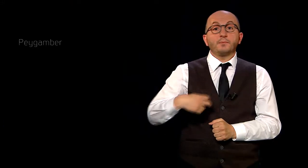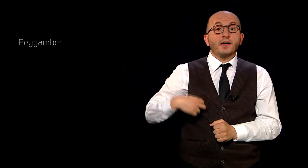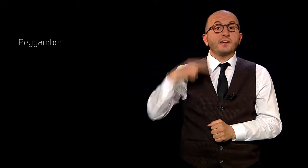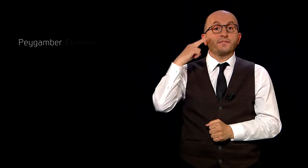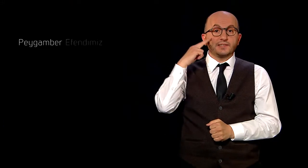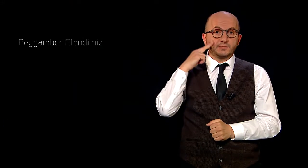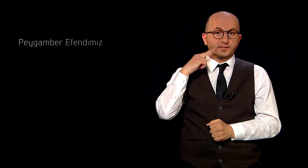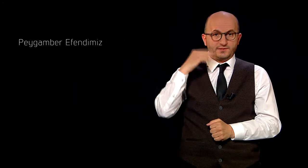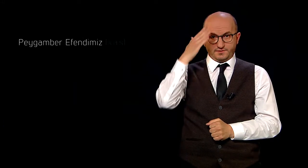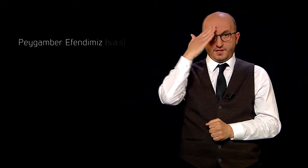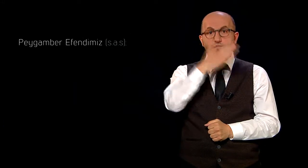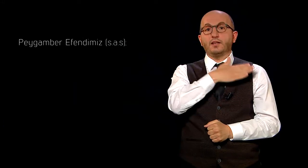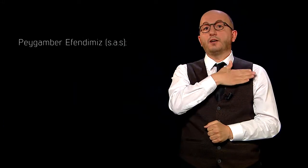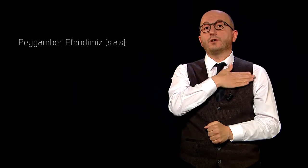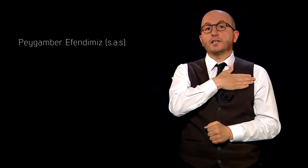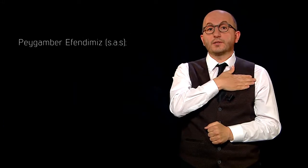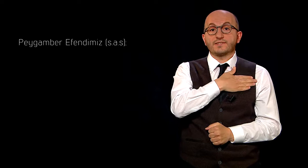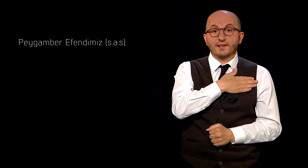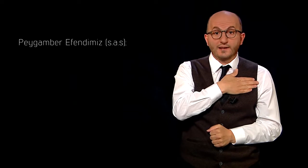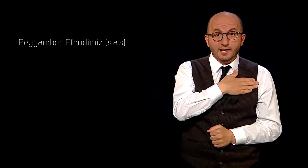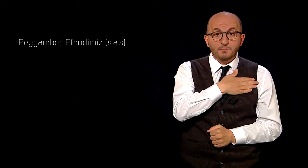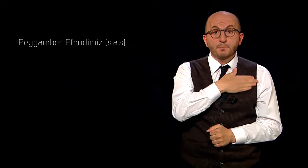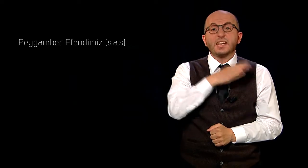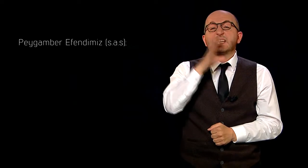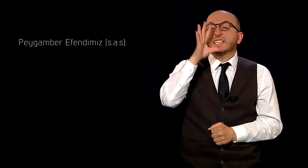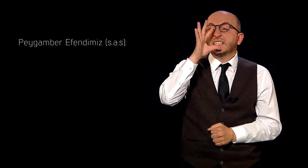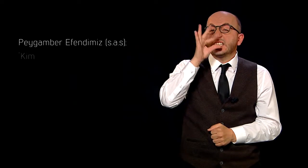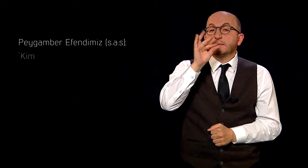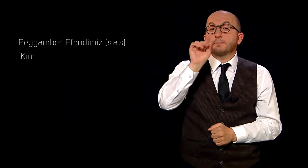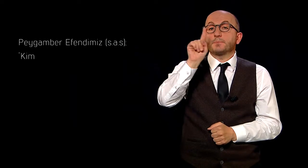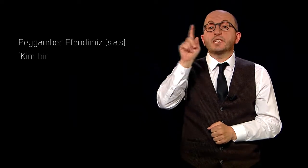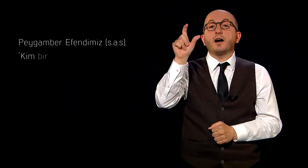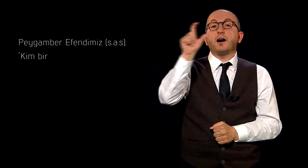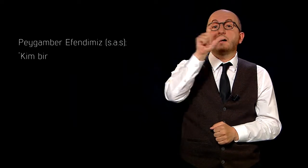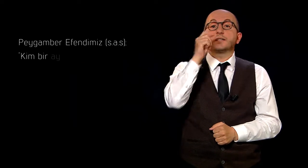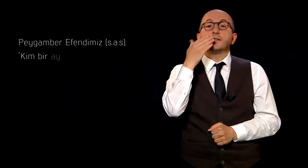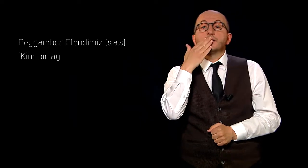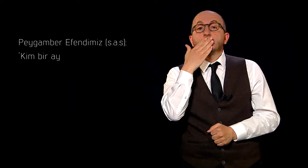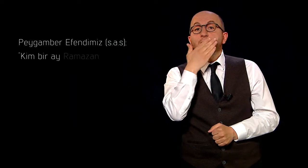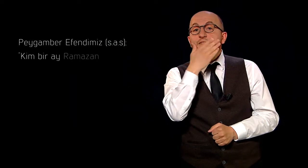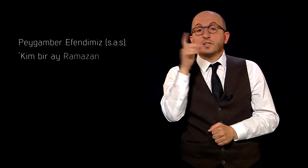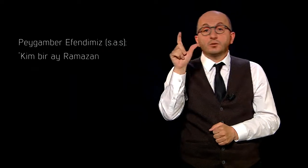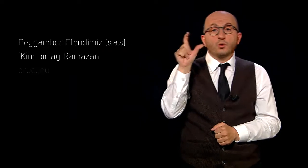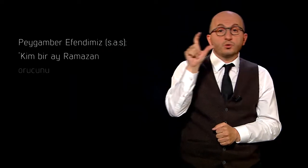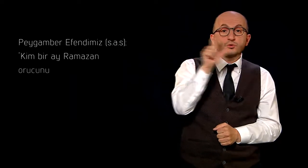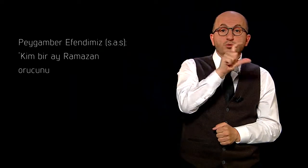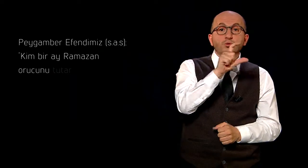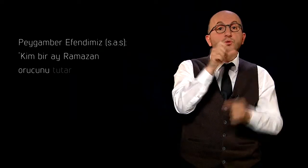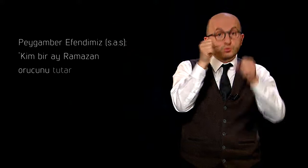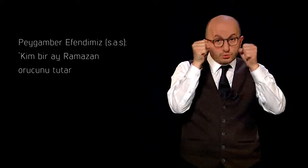Peygamber Efendimiz sallallahu aleyhi ve sellem, kim bir ay Ramazan orucunu